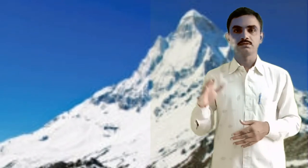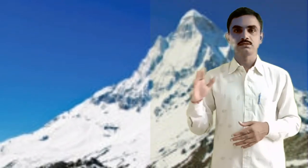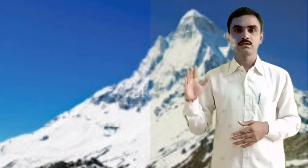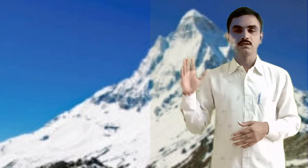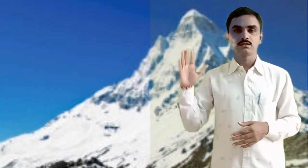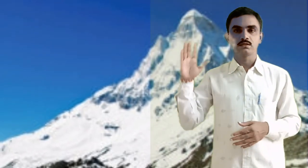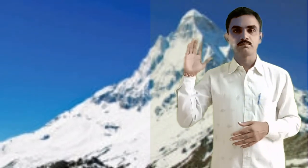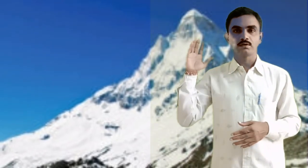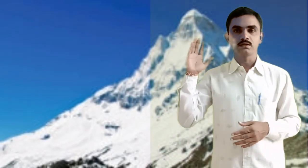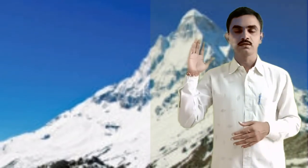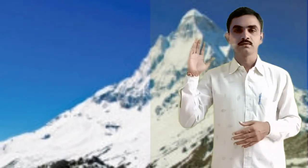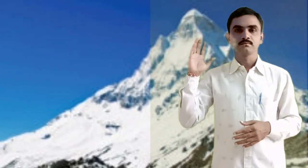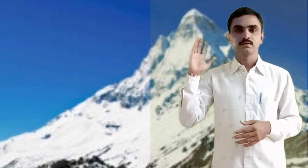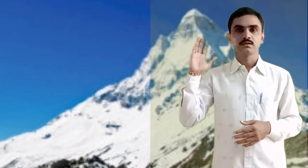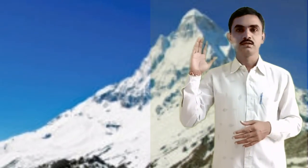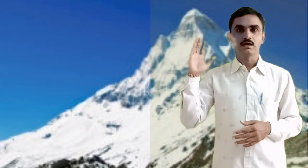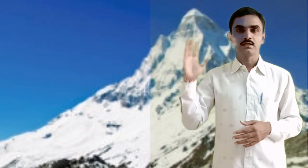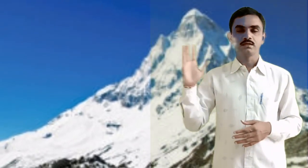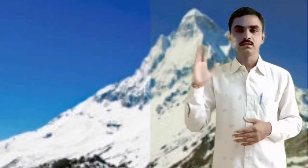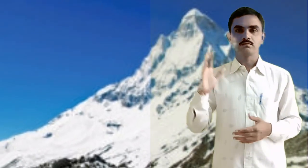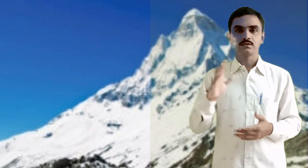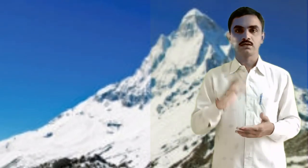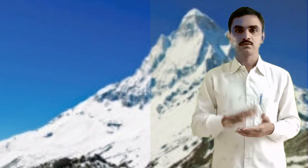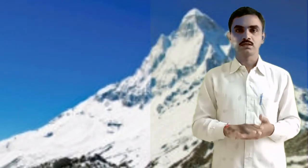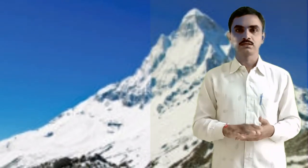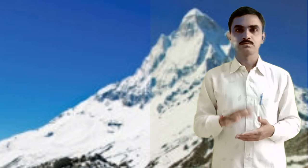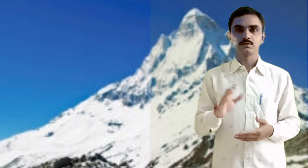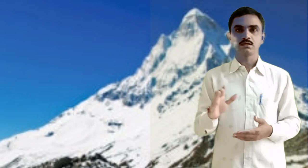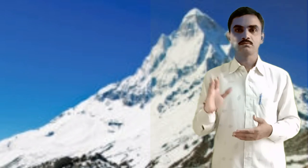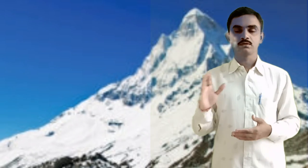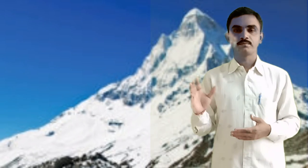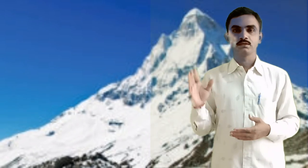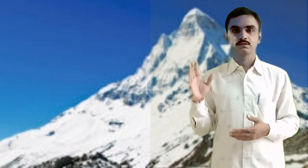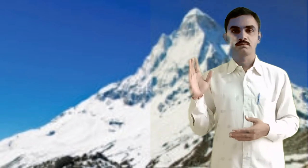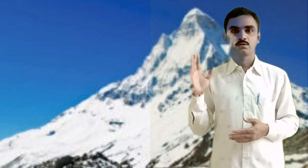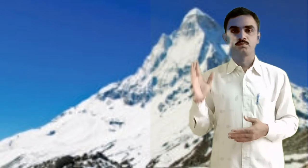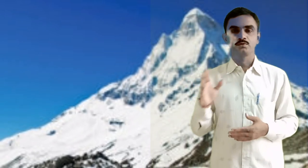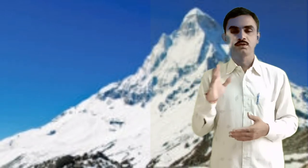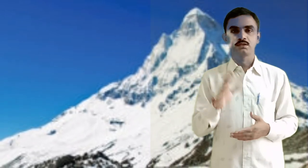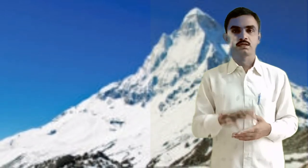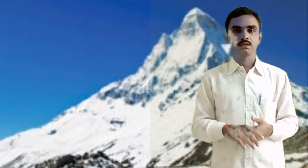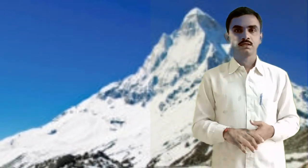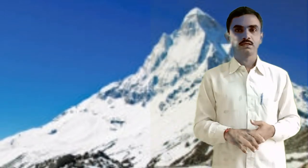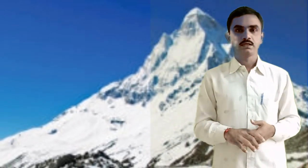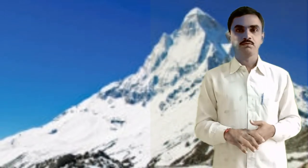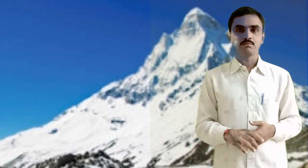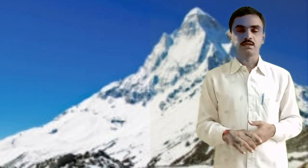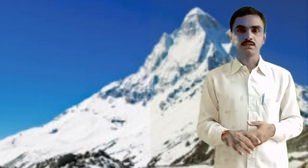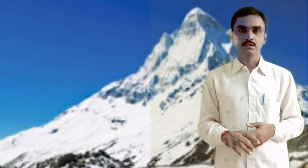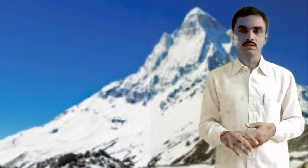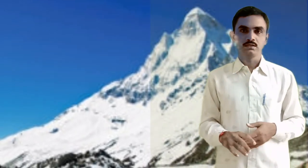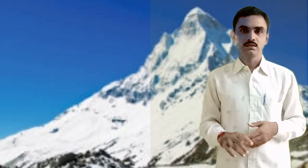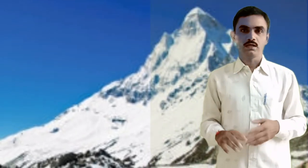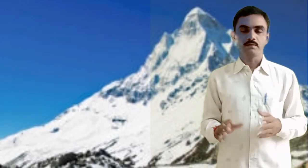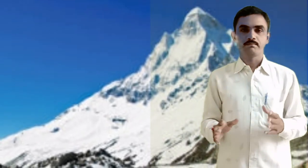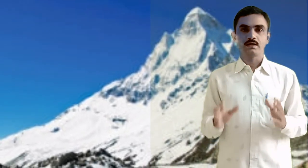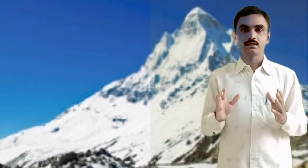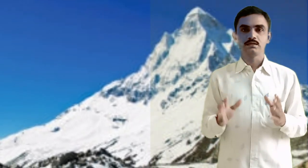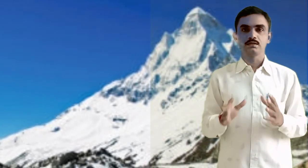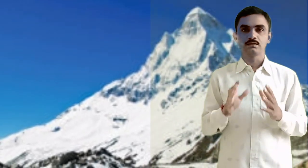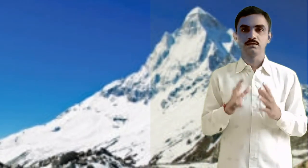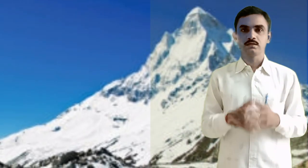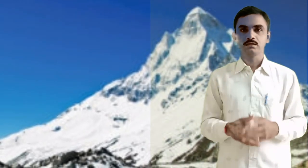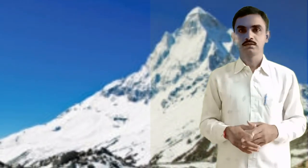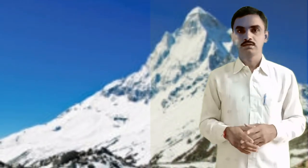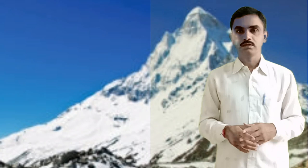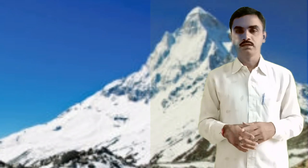अने भविष्य नी अंदर पण ज्ञान नी अंदर वधारो थाय स्पर्धात्मक परीक्षा में उपयोगी थाय एवी माहिती आ पाठ